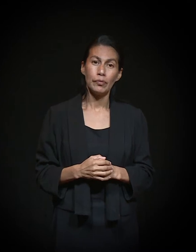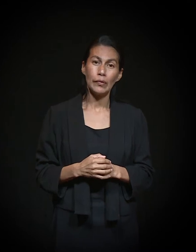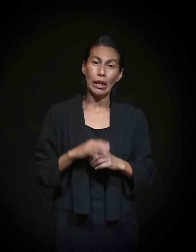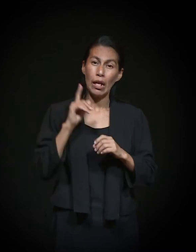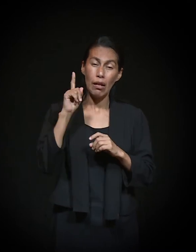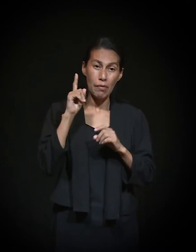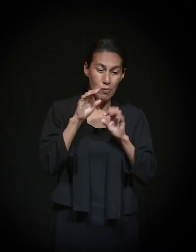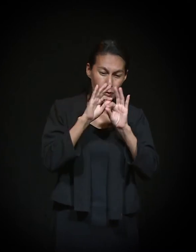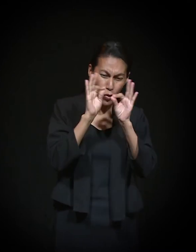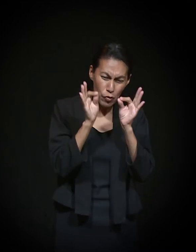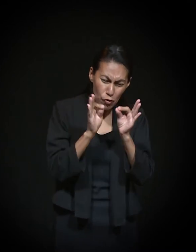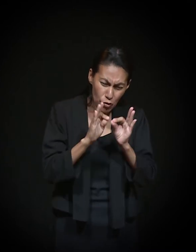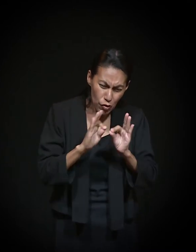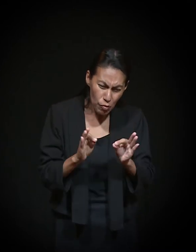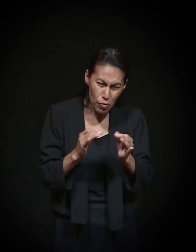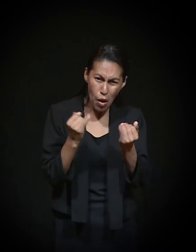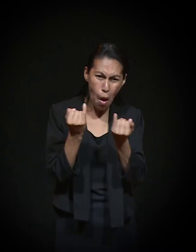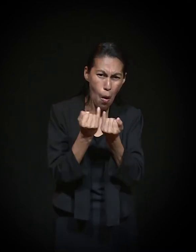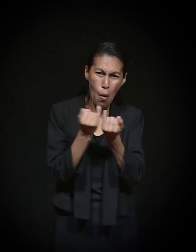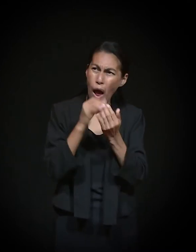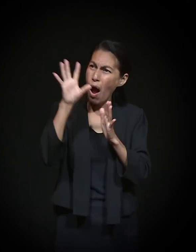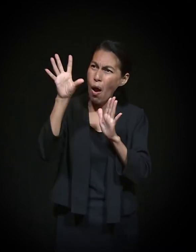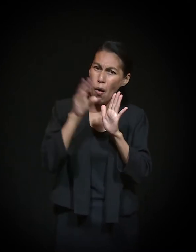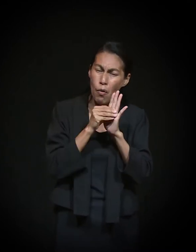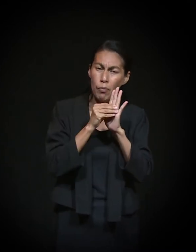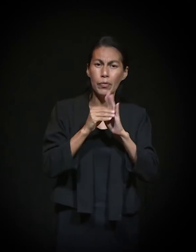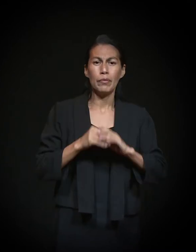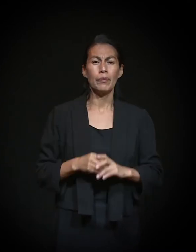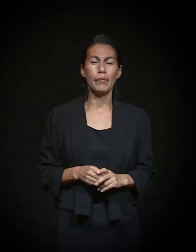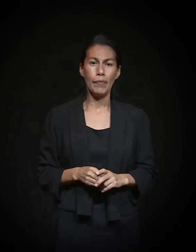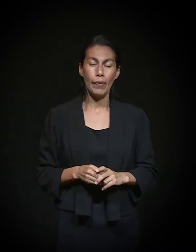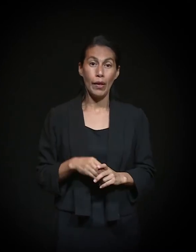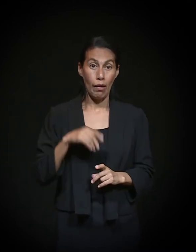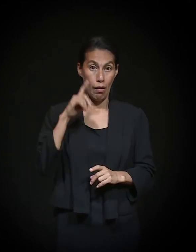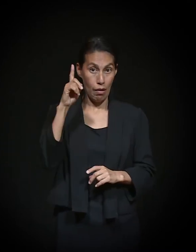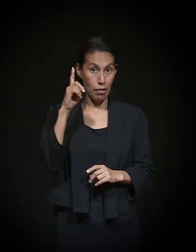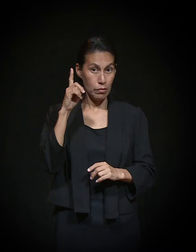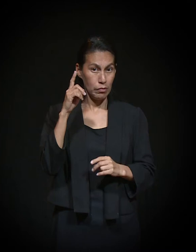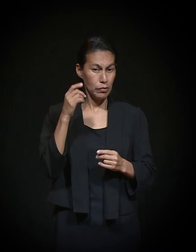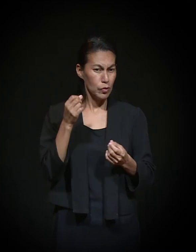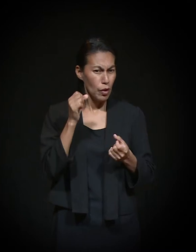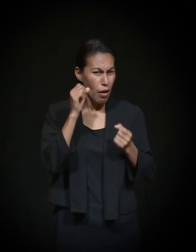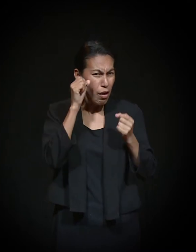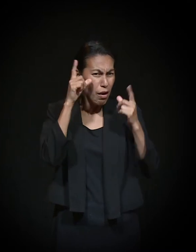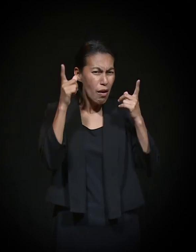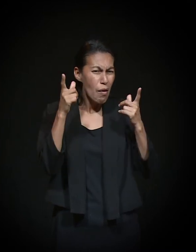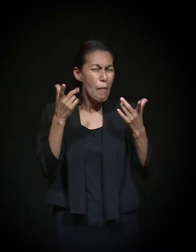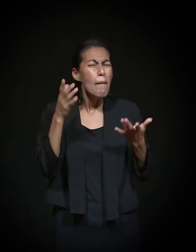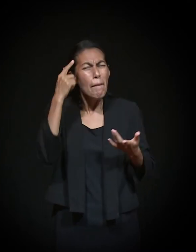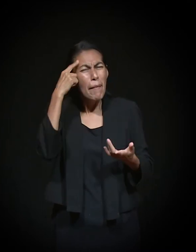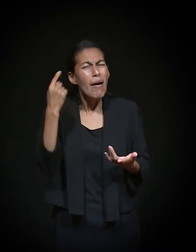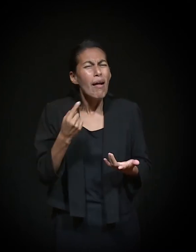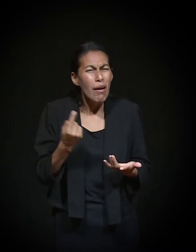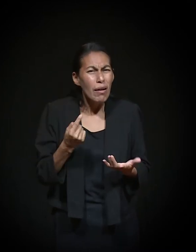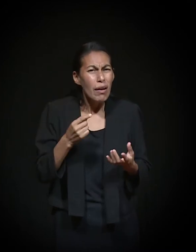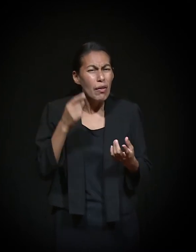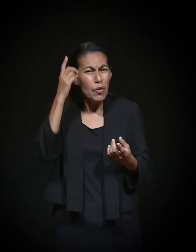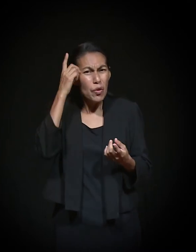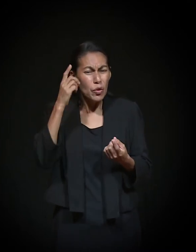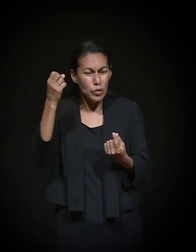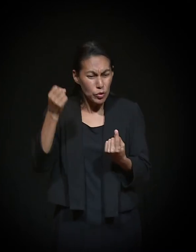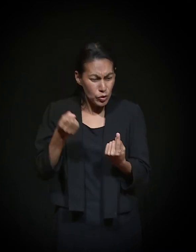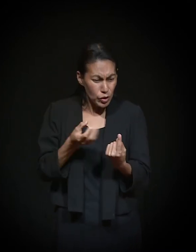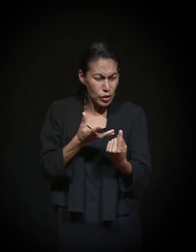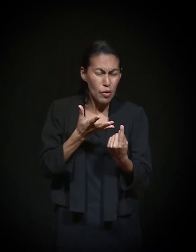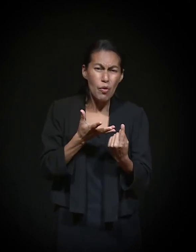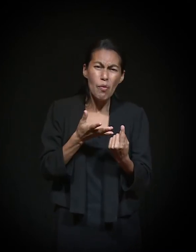cuando encontramos cómo somos realmente y para qué somos creados. Por eso es tan importante